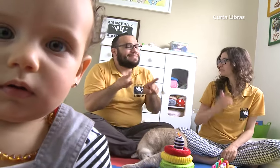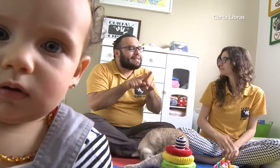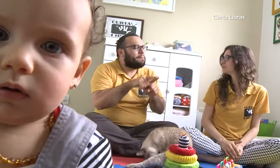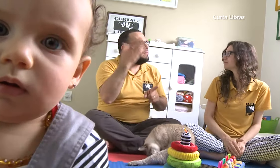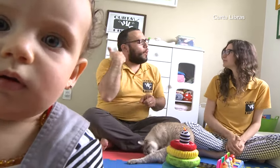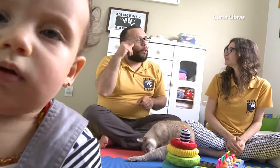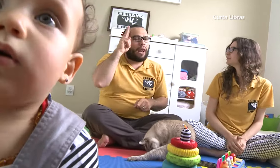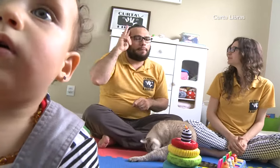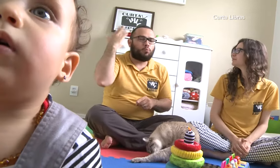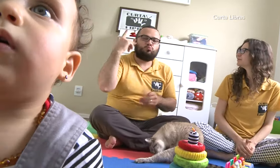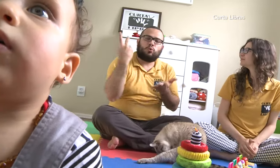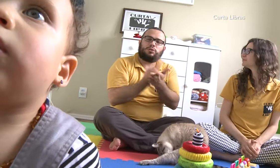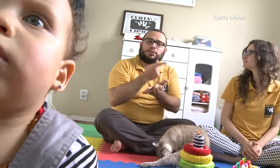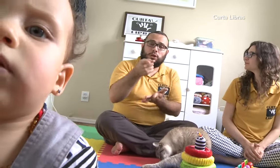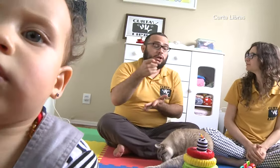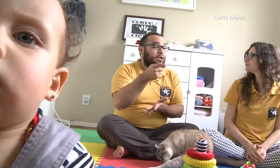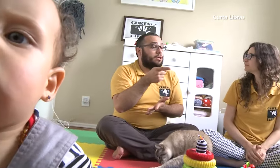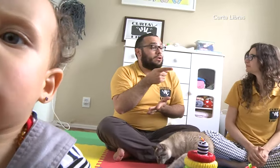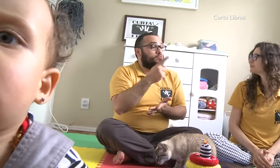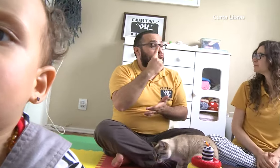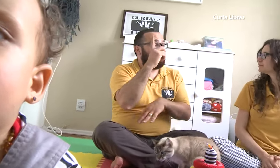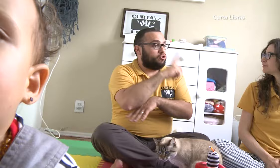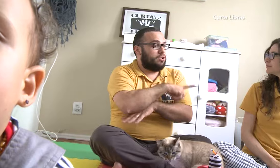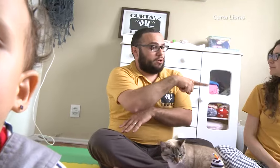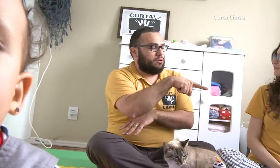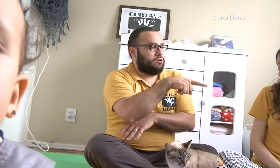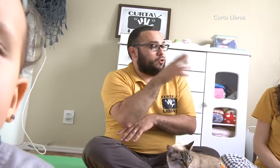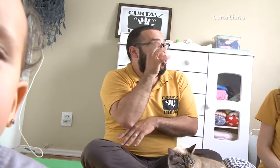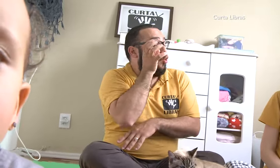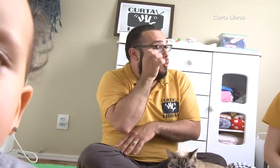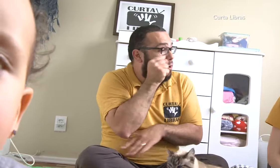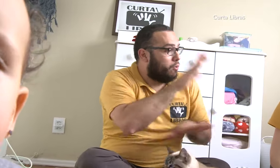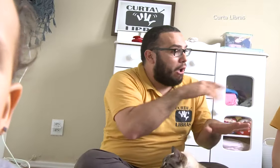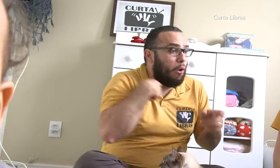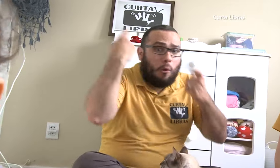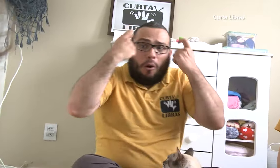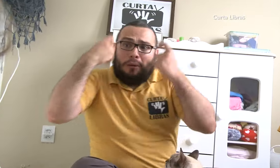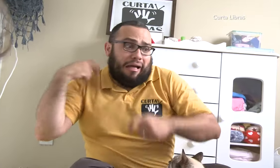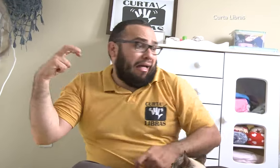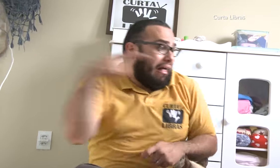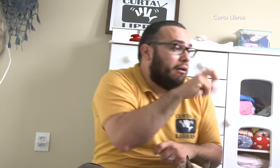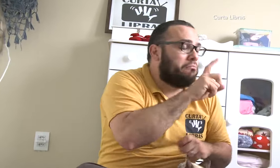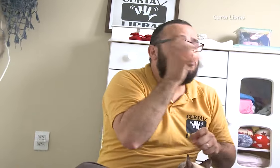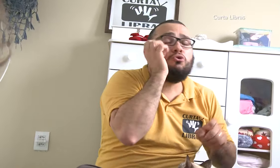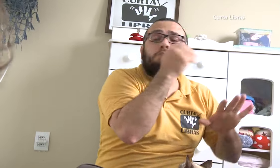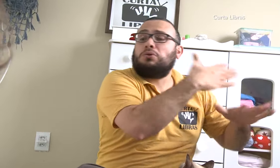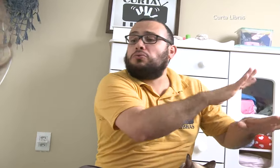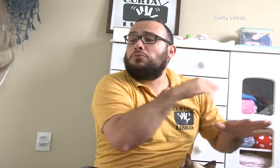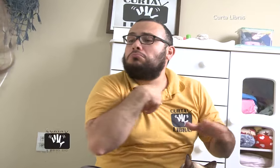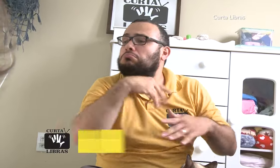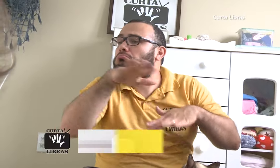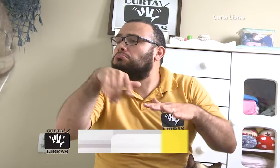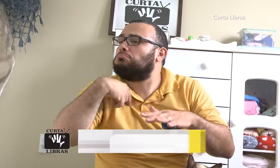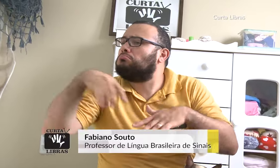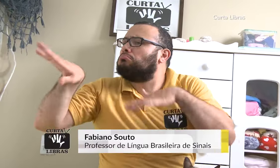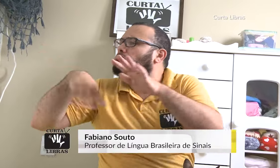Eu também me lembro de uma coisa que aconteceu, que eu estava dormindo e fiquei preocupado e vim correndo ver como a Fiorella estava,